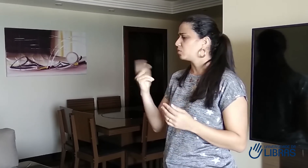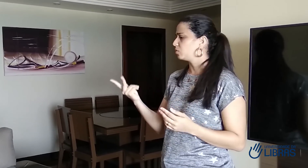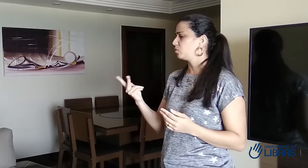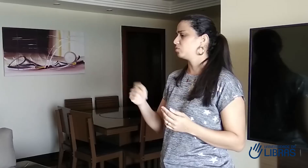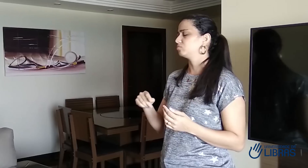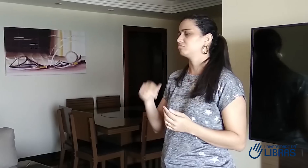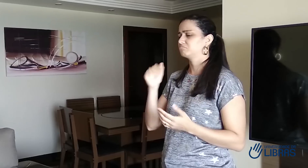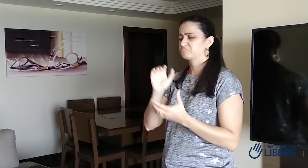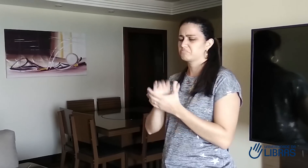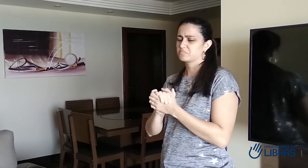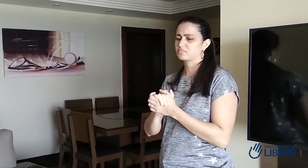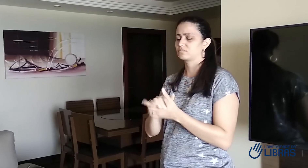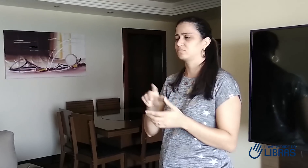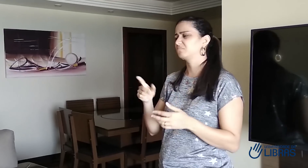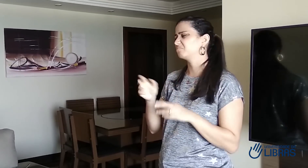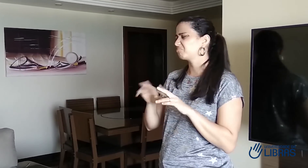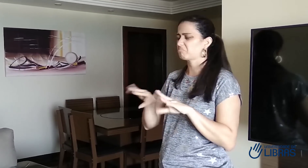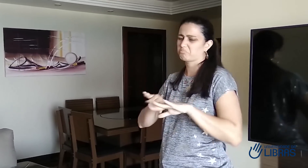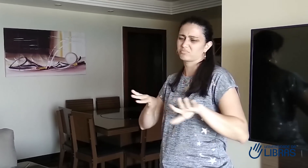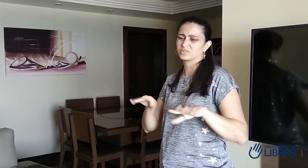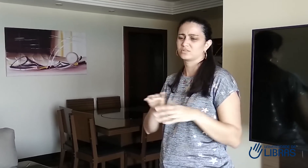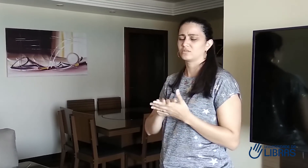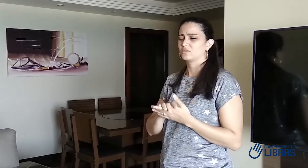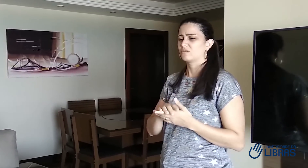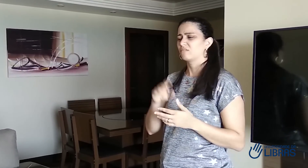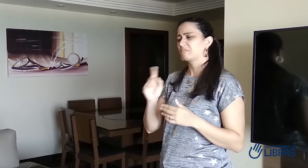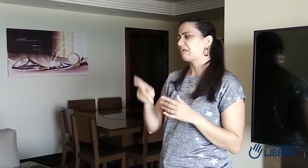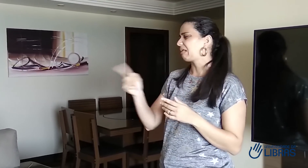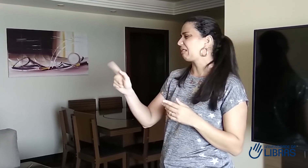Sei que ao final dele eu vou chegar à minha fluência, já estou no caminho, né?